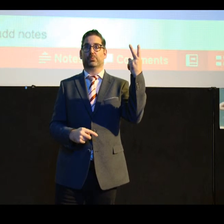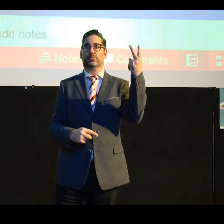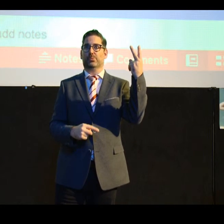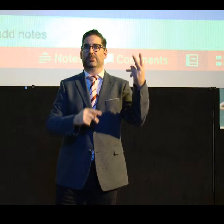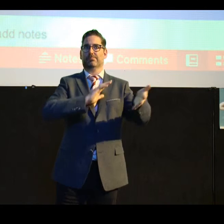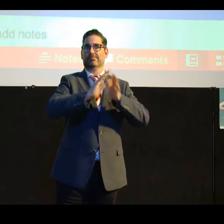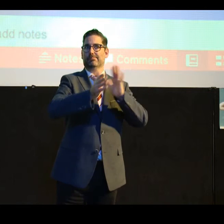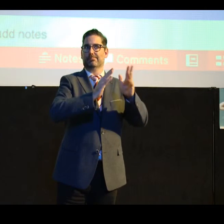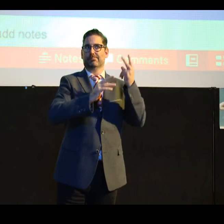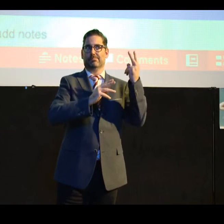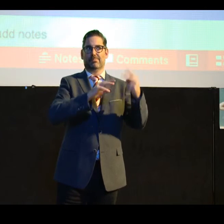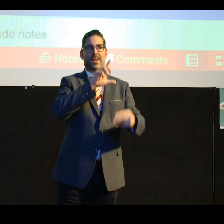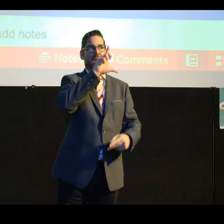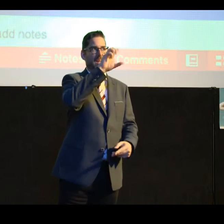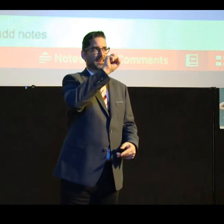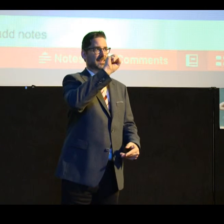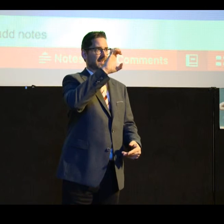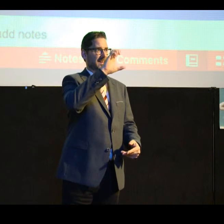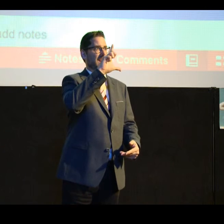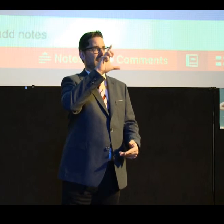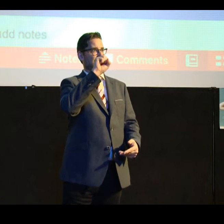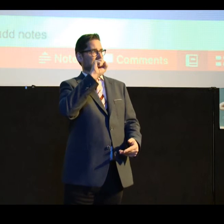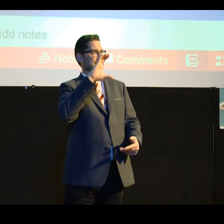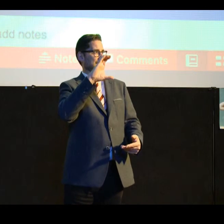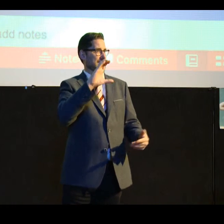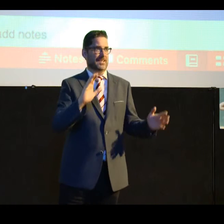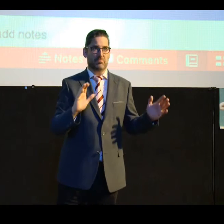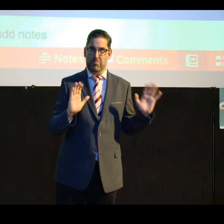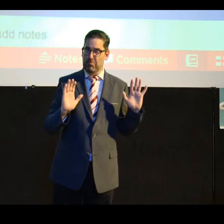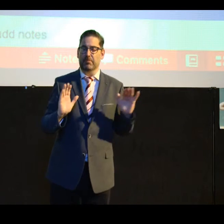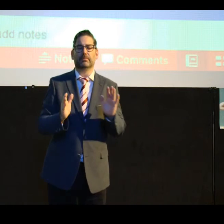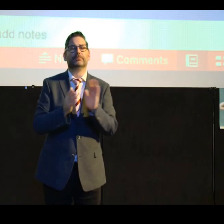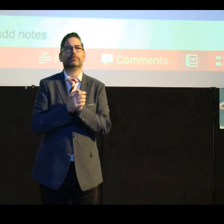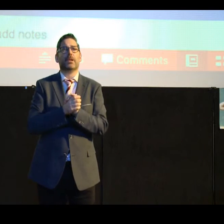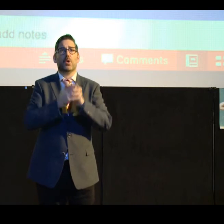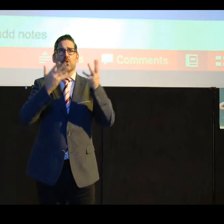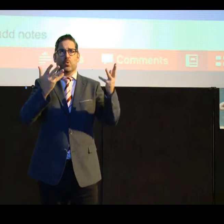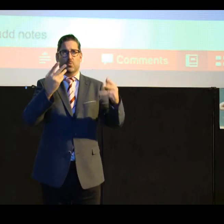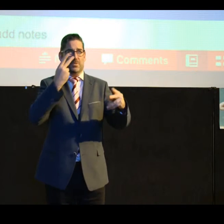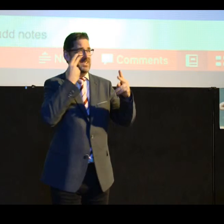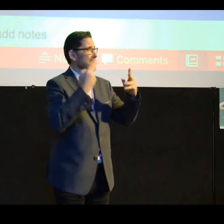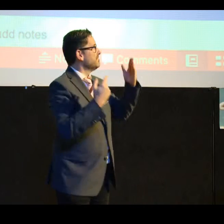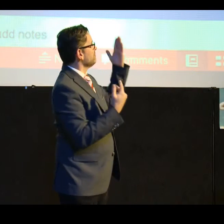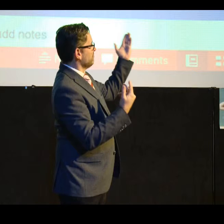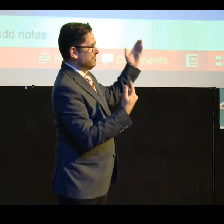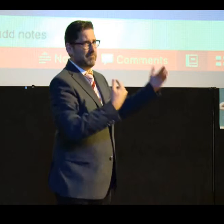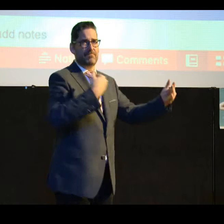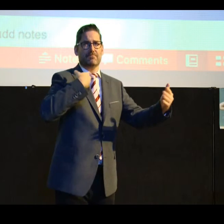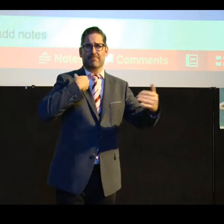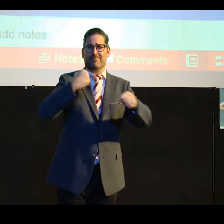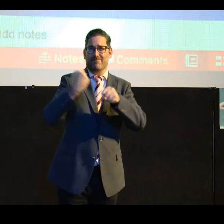Pero claro, también sabemos que en España no solamente tenemos la lengua de signos española, también tenemos la catalana.